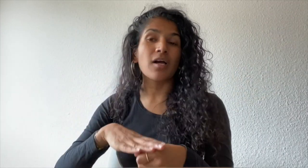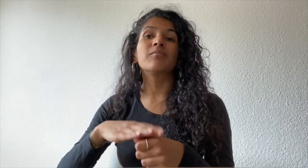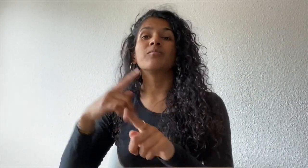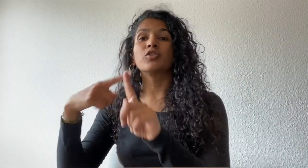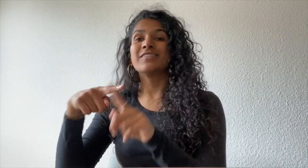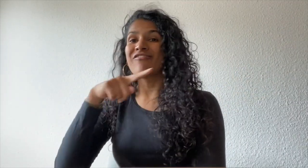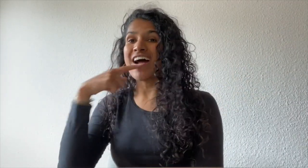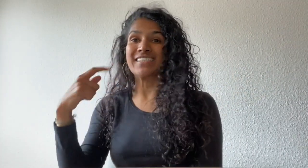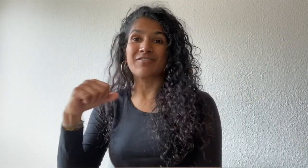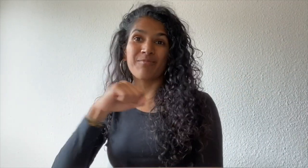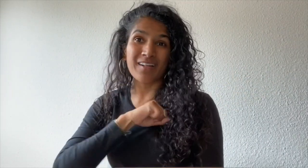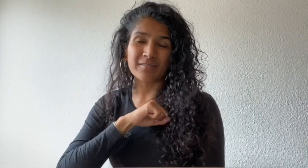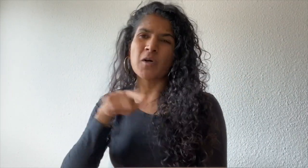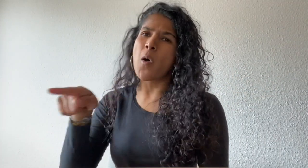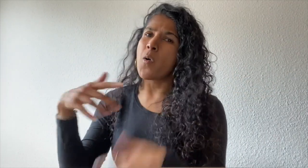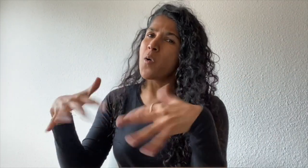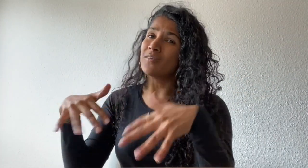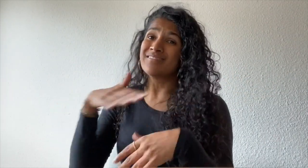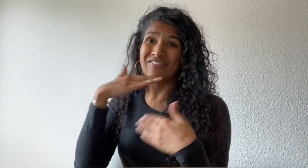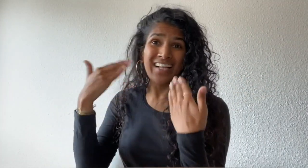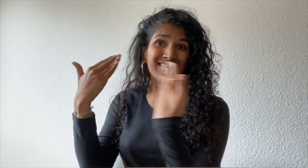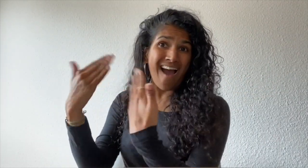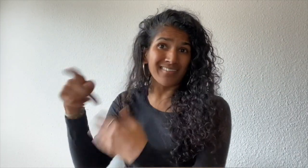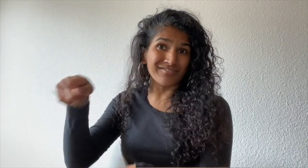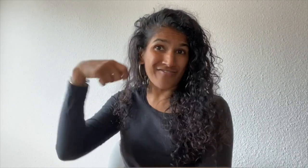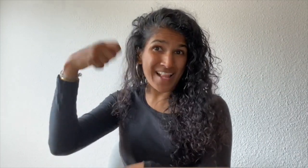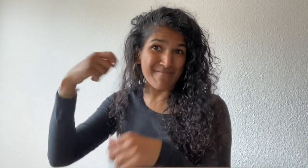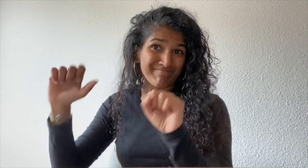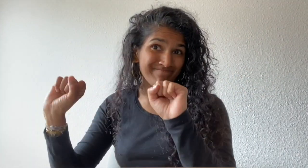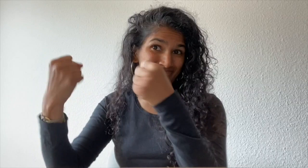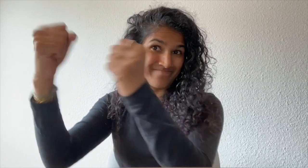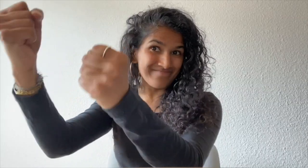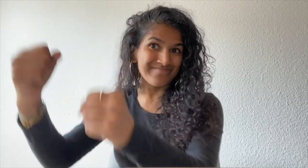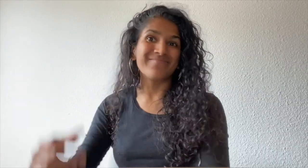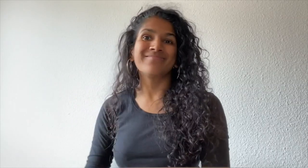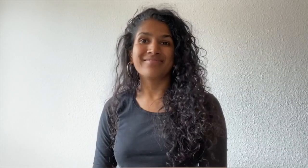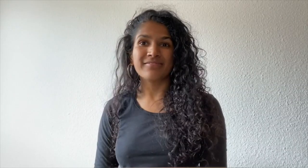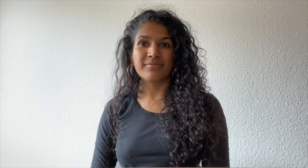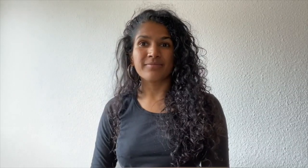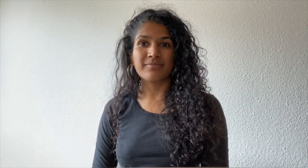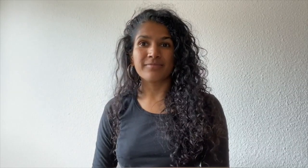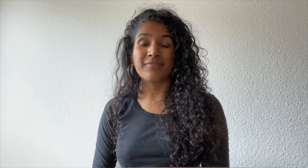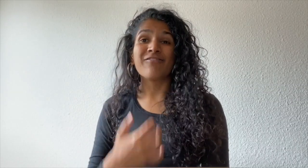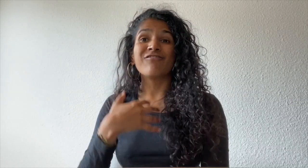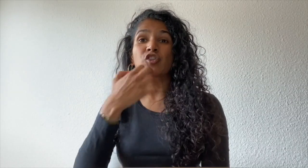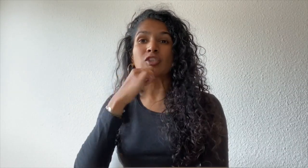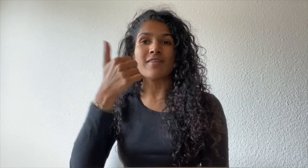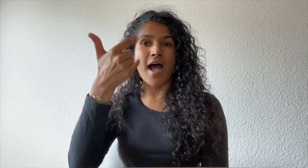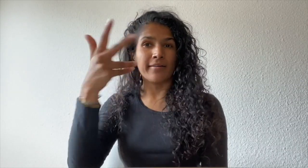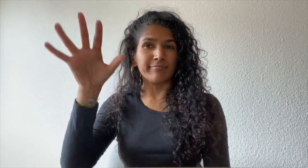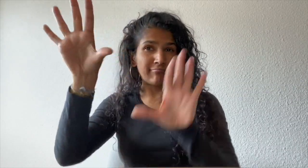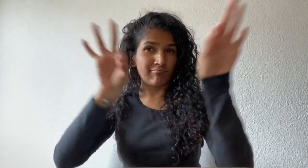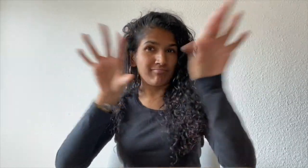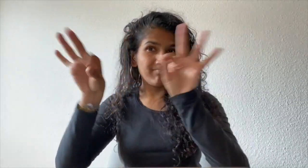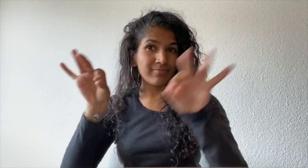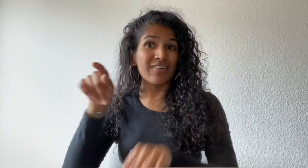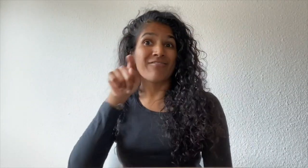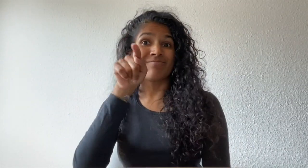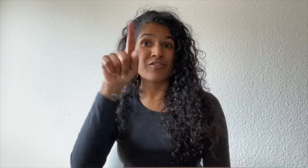Allies zu Rassismus und weißen Privilegien. Ich finde dieses Video hervorragend und bin sehr dankbar